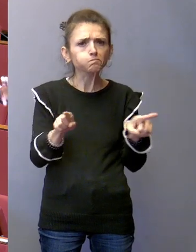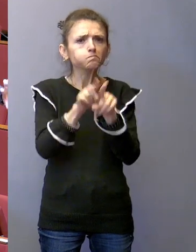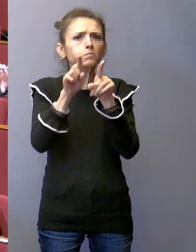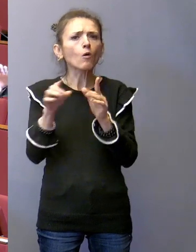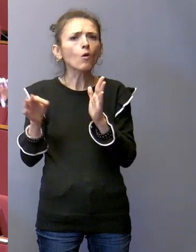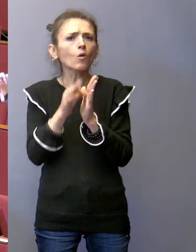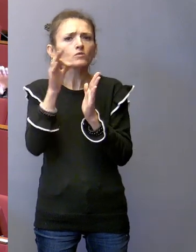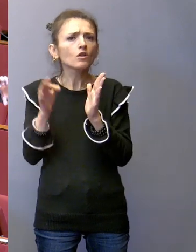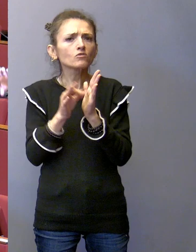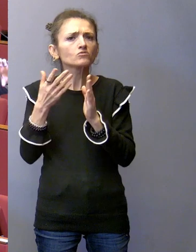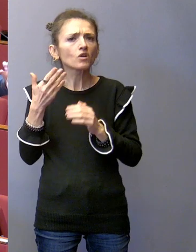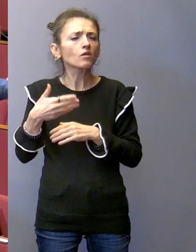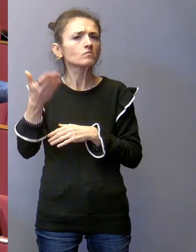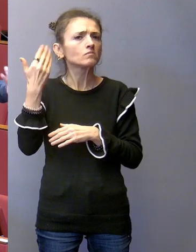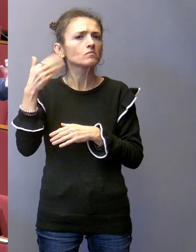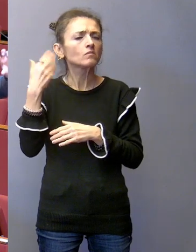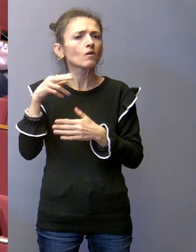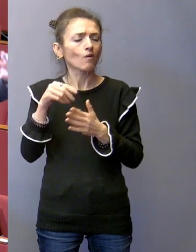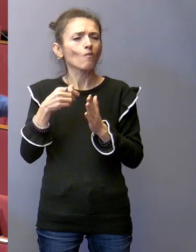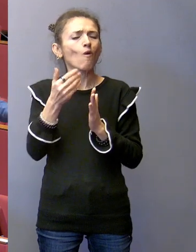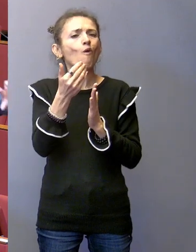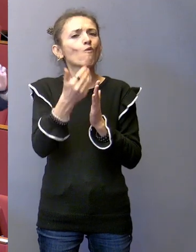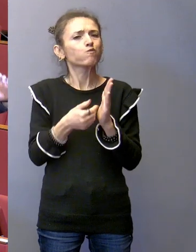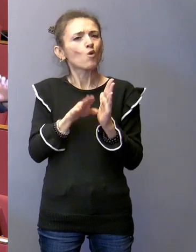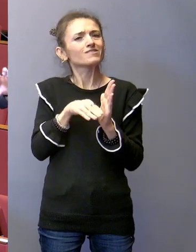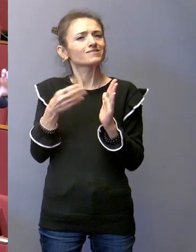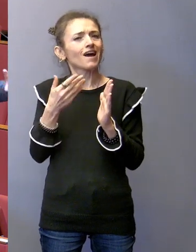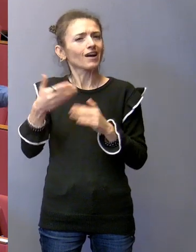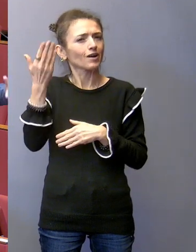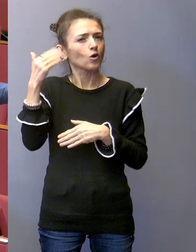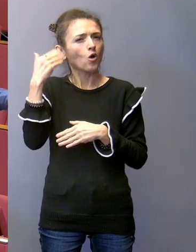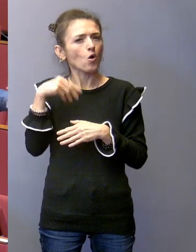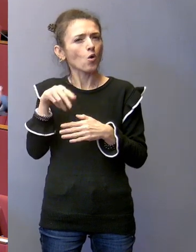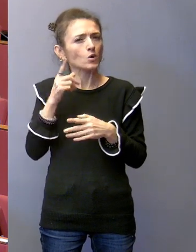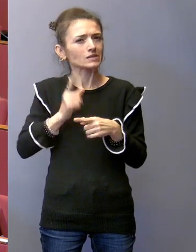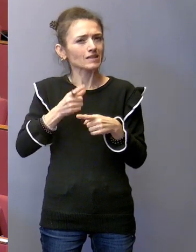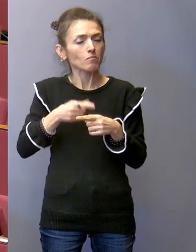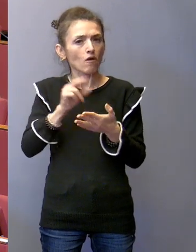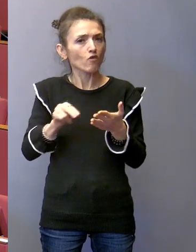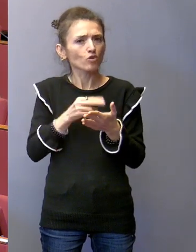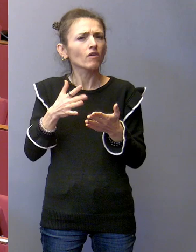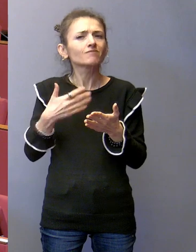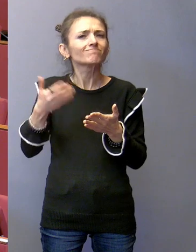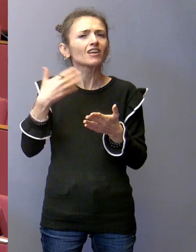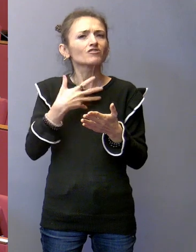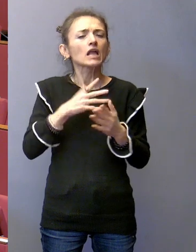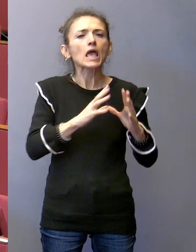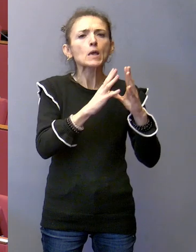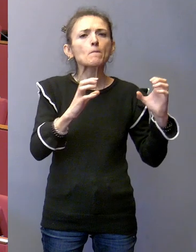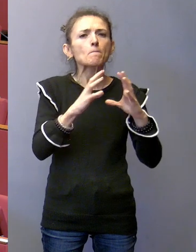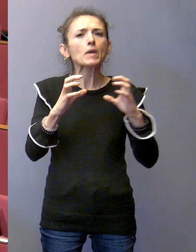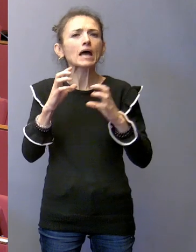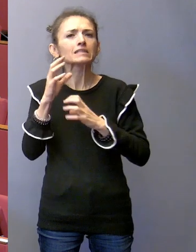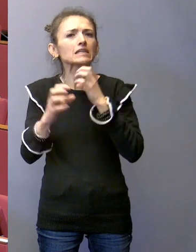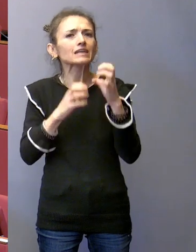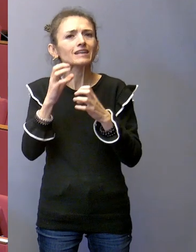che abbiamo votato ordine del giorno fuori stacco a settembre dopo la crisi degli impianti che non potevano riaprire con la nuova